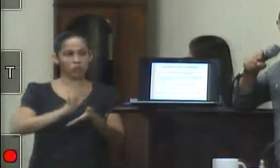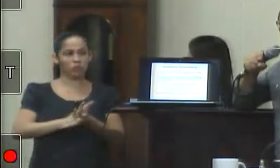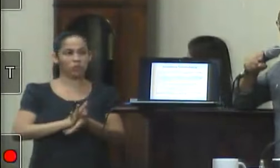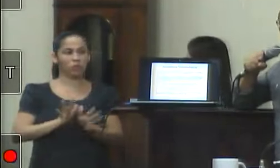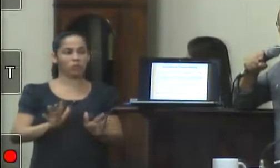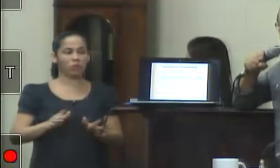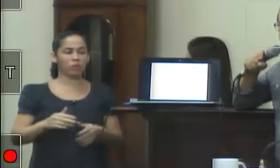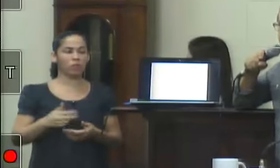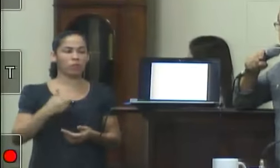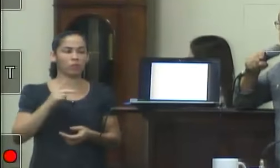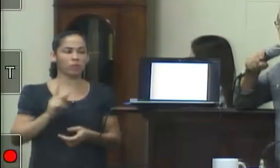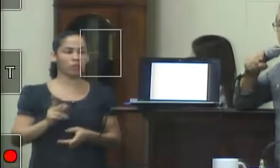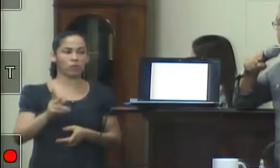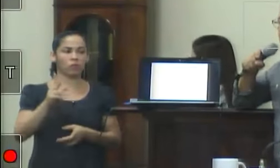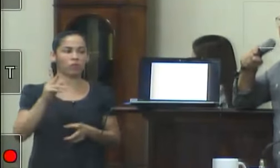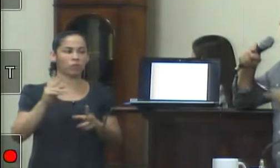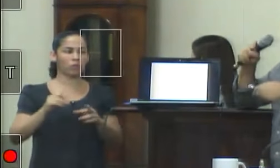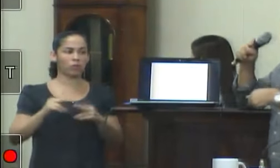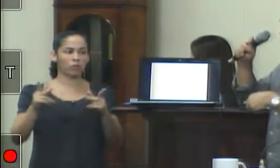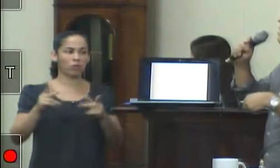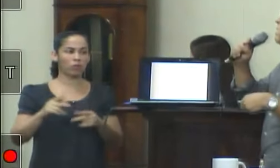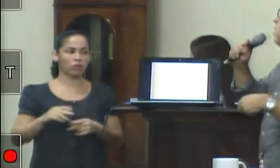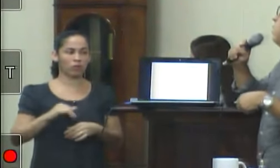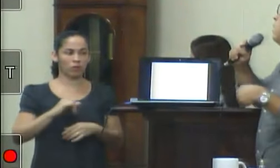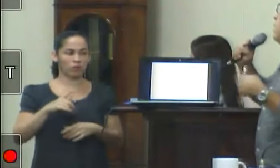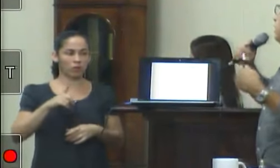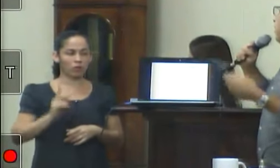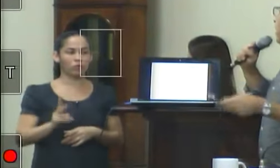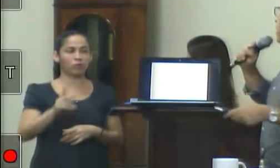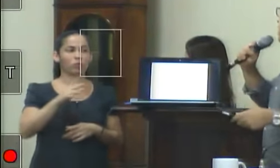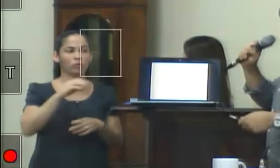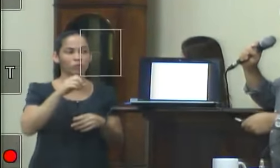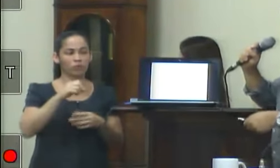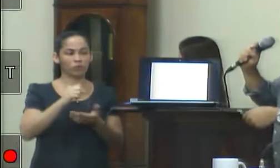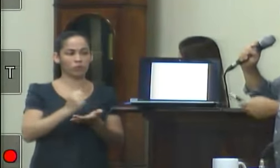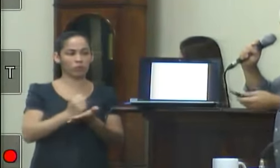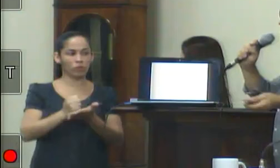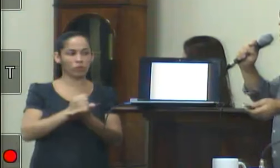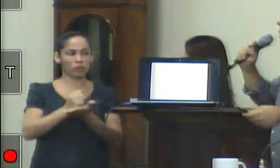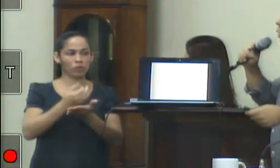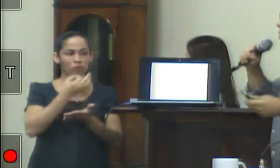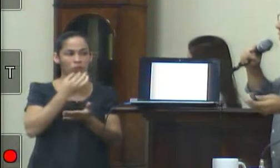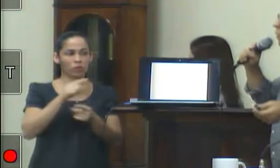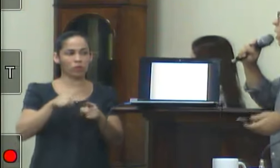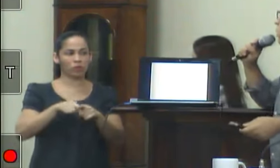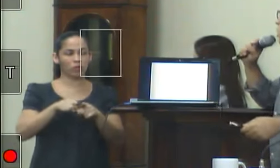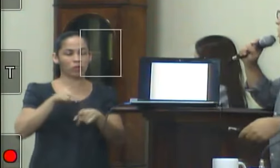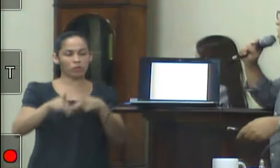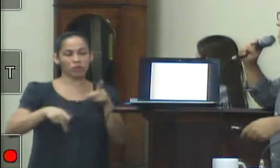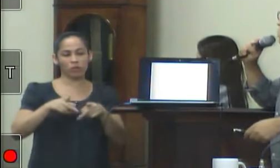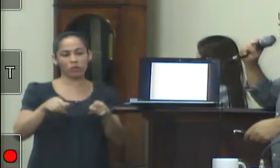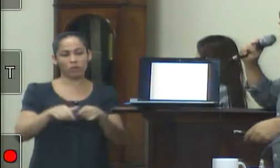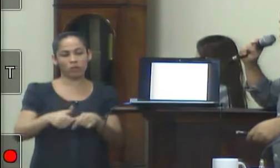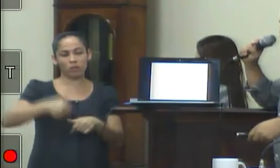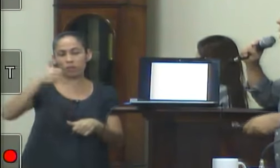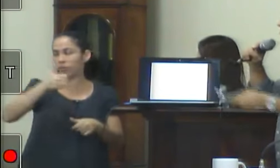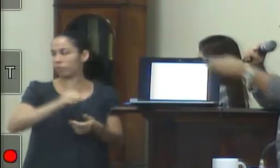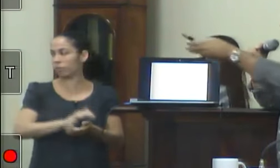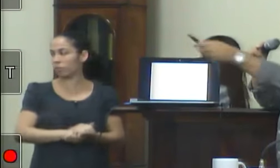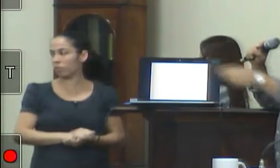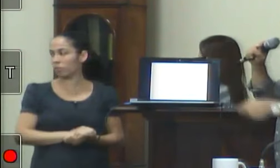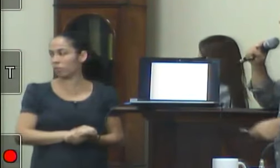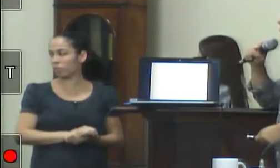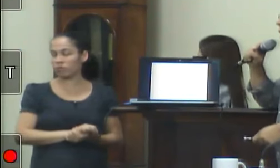Enfim, para a gente seria melhor que tivesse a questão da farmácia popular, mas é uma coisa que foge muito à nossa alçada.